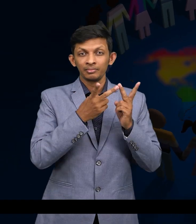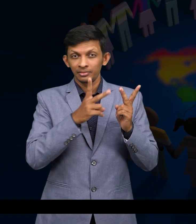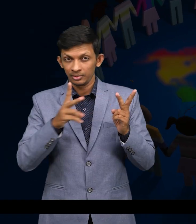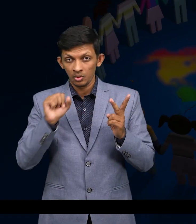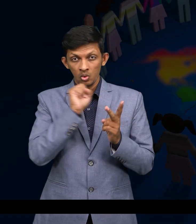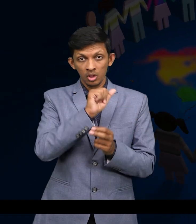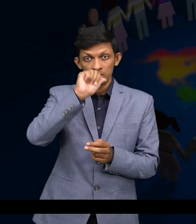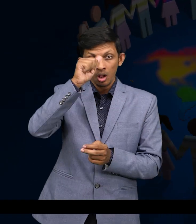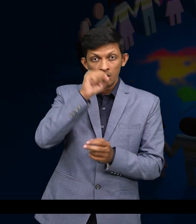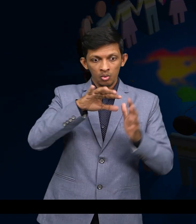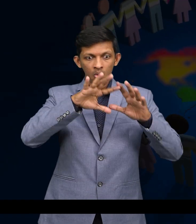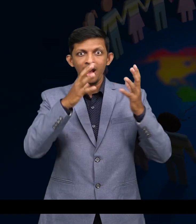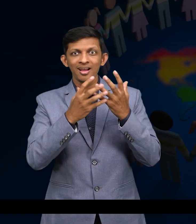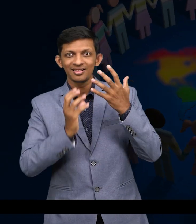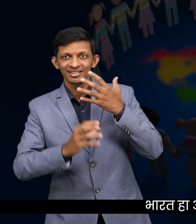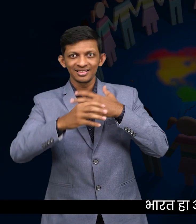विविधता.